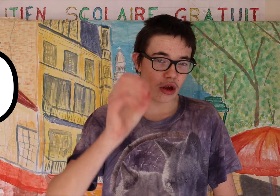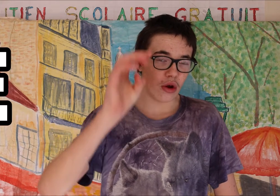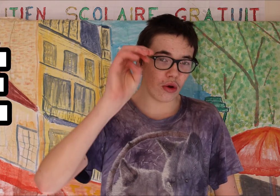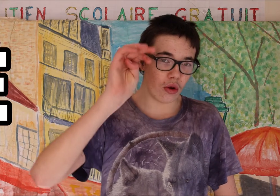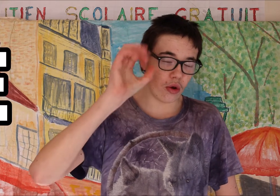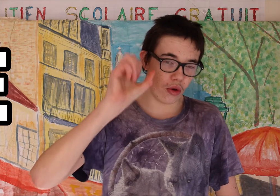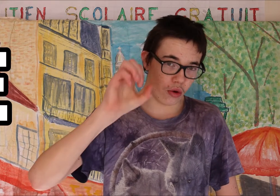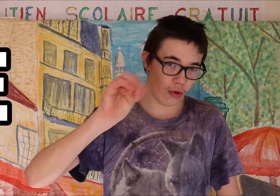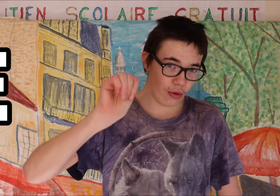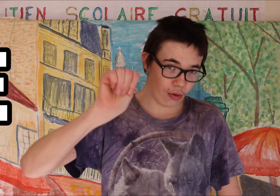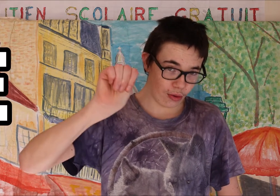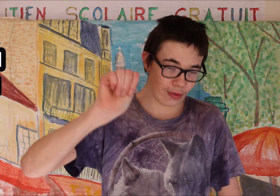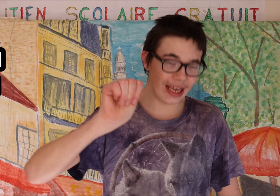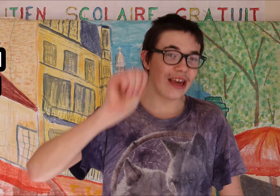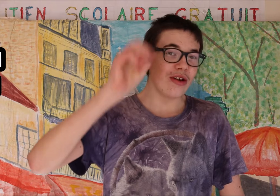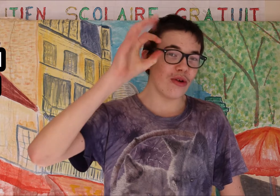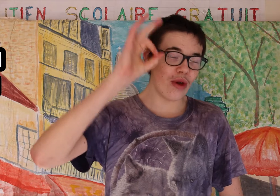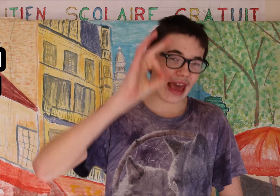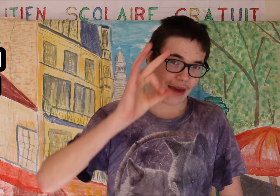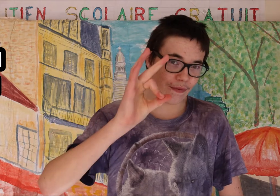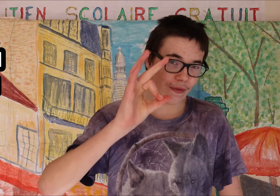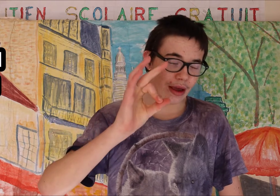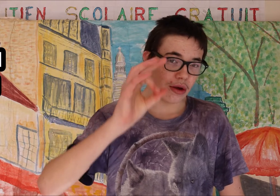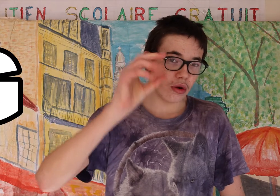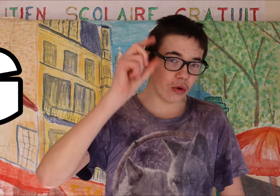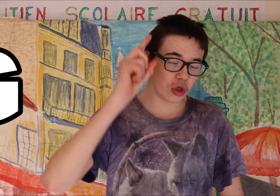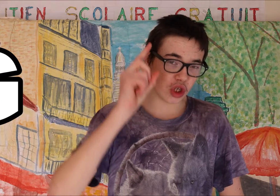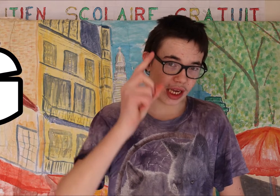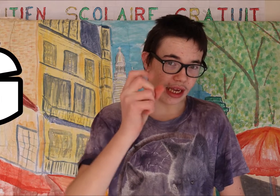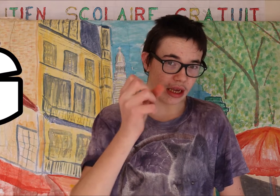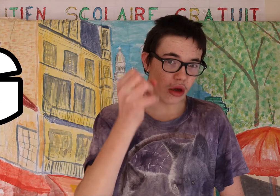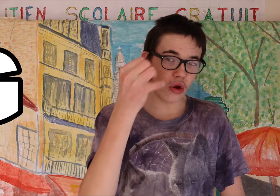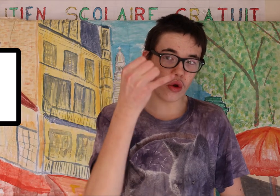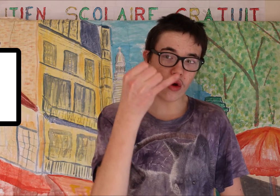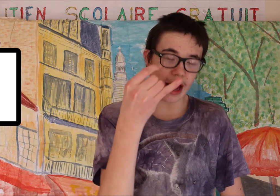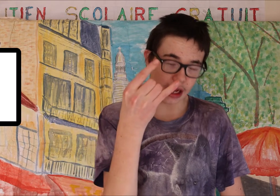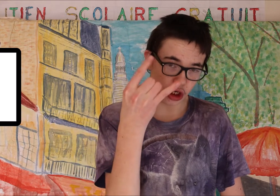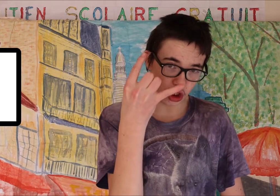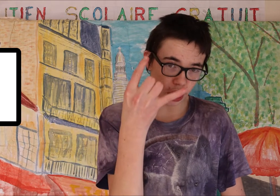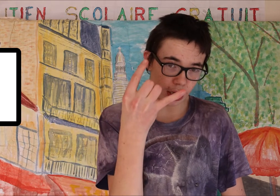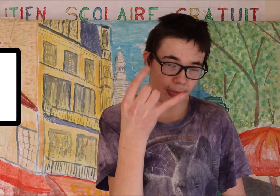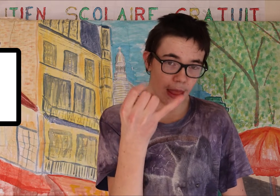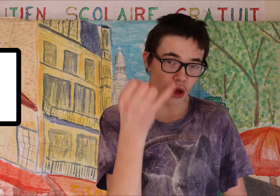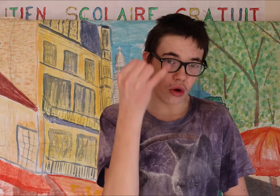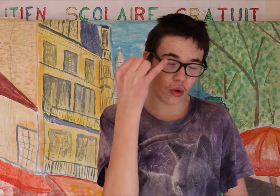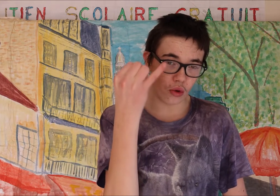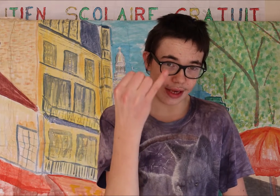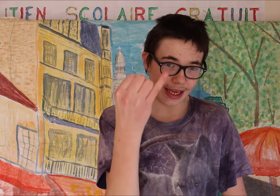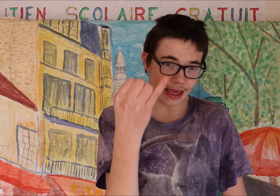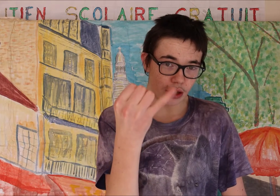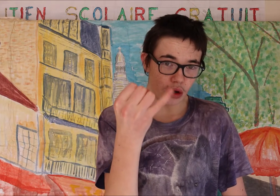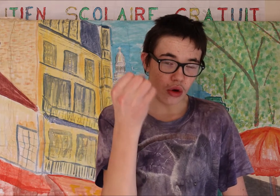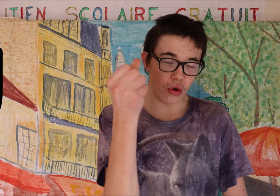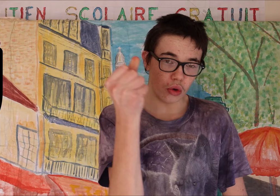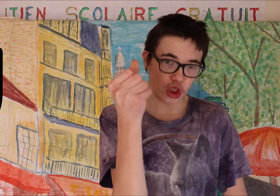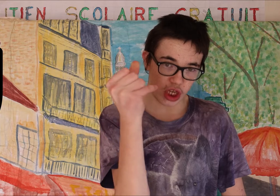le E, le F, le G, le H, le I, le J.